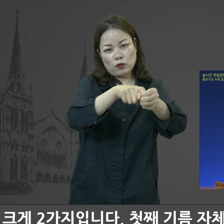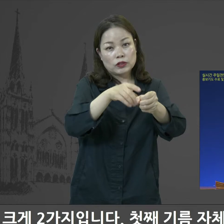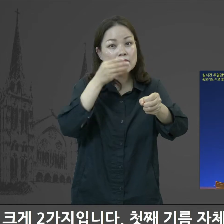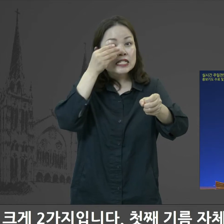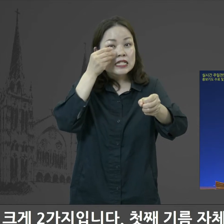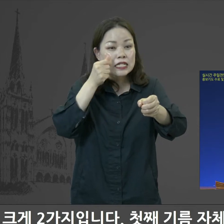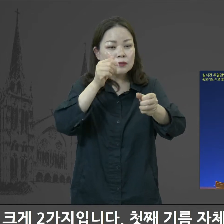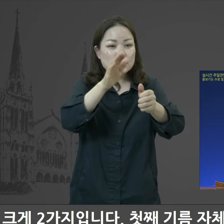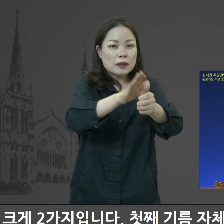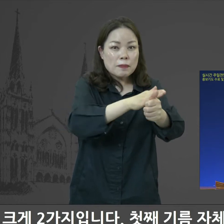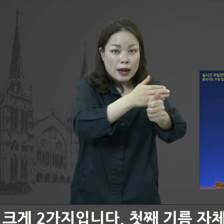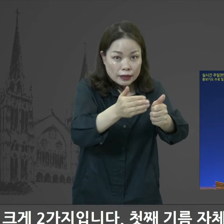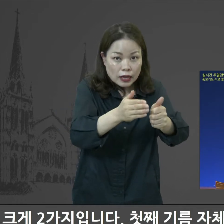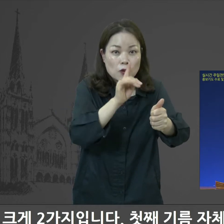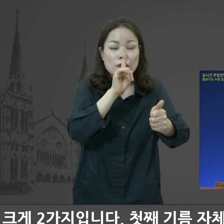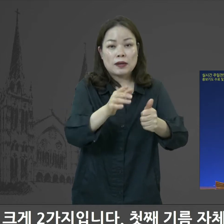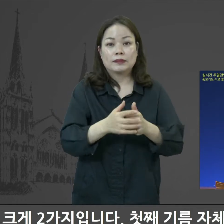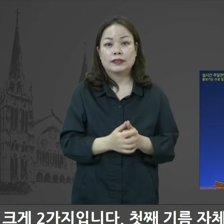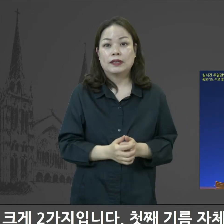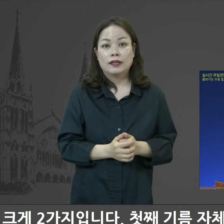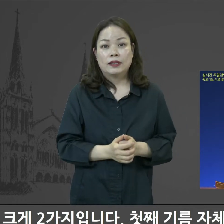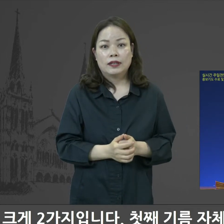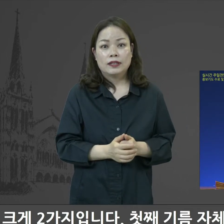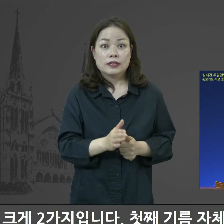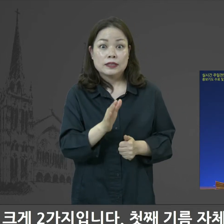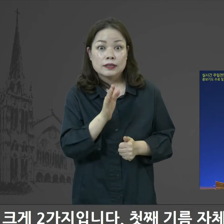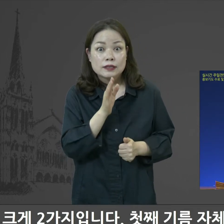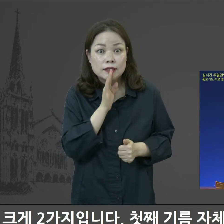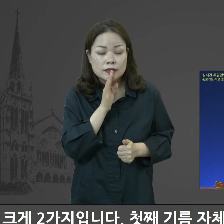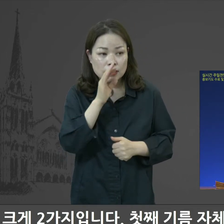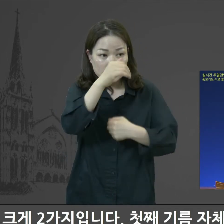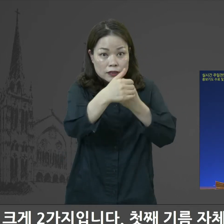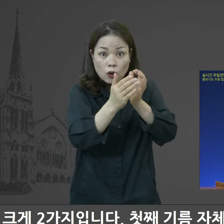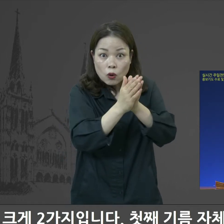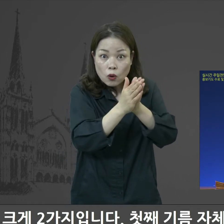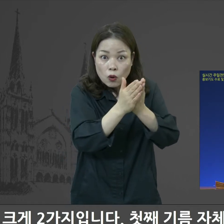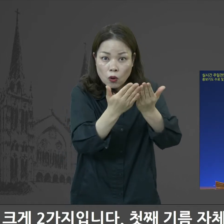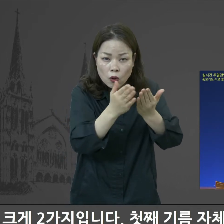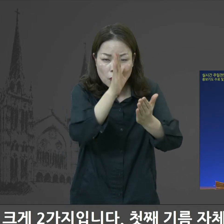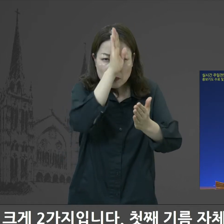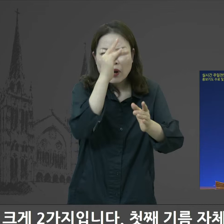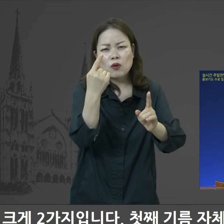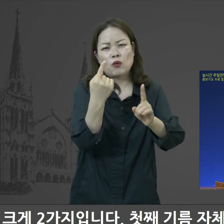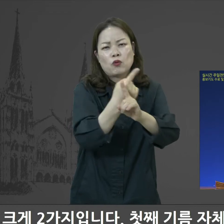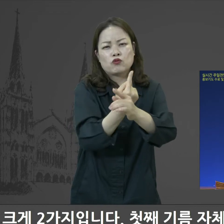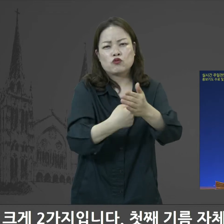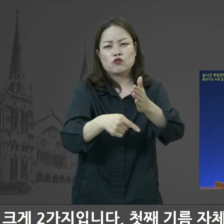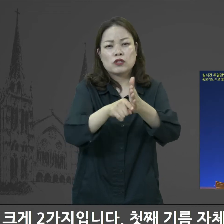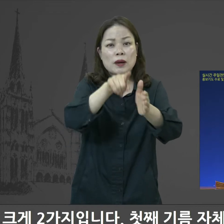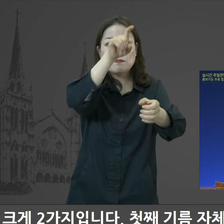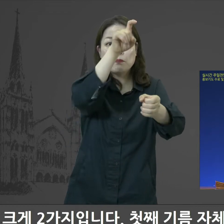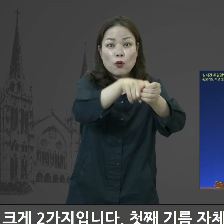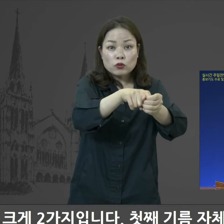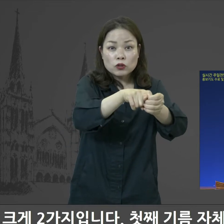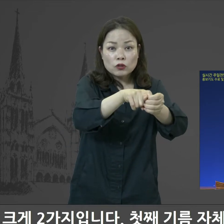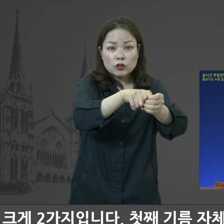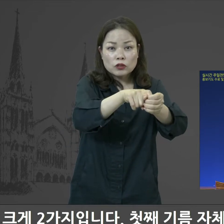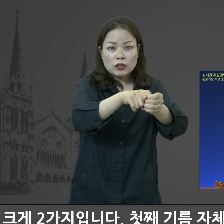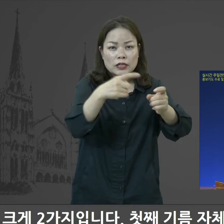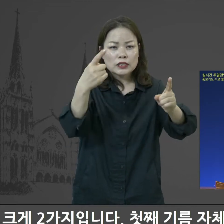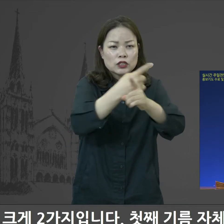기름을 발랐다는 것입니다. 실제 성경에도 병을 고치기 위한 목적으로,